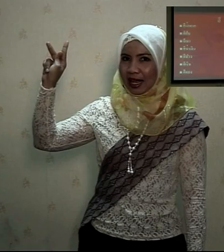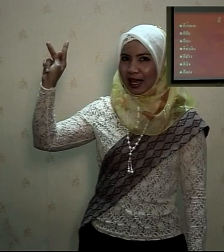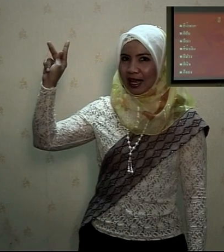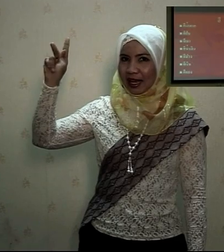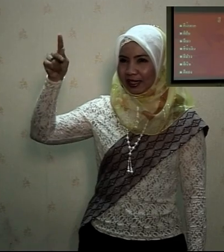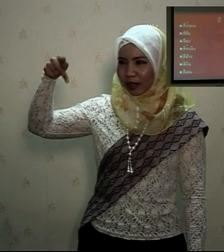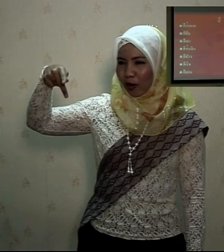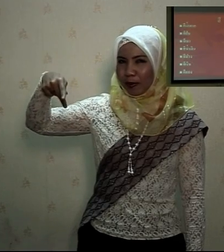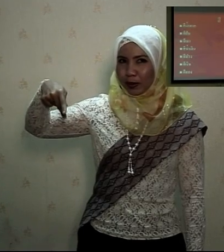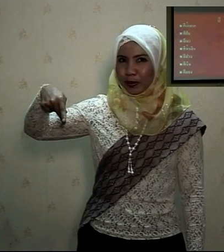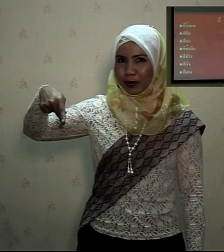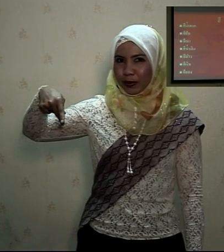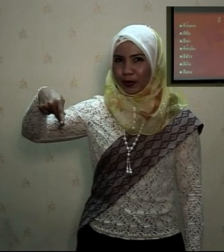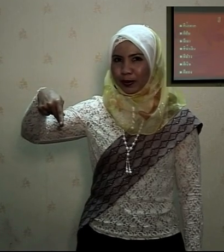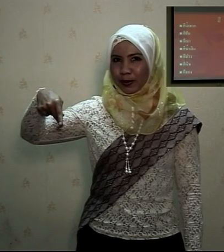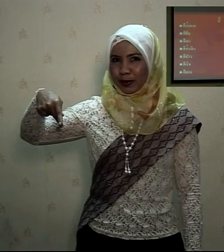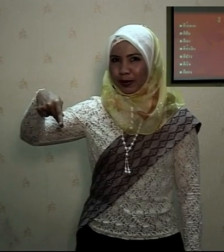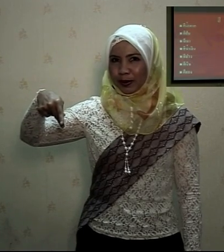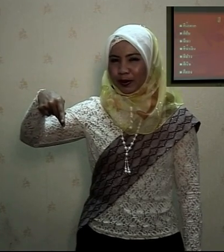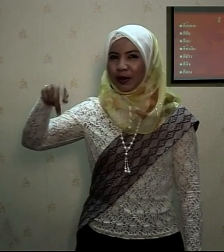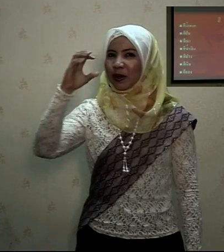ตัดคว่ำลง